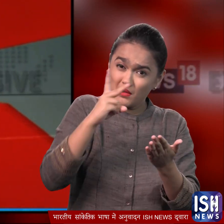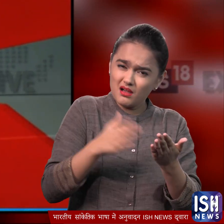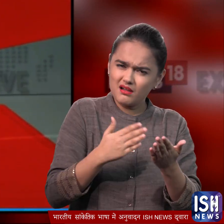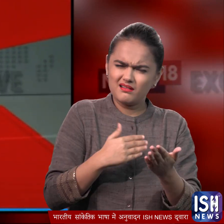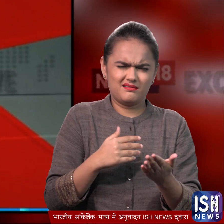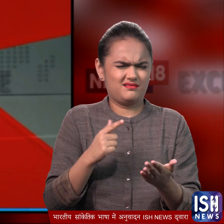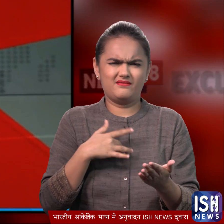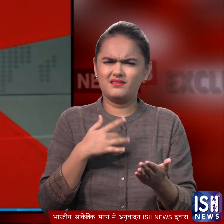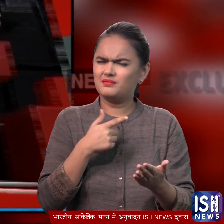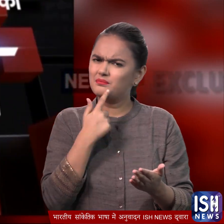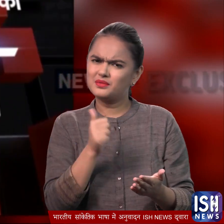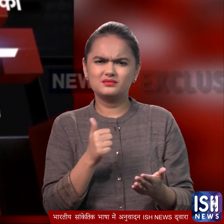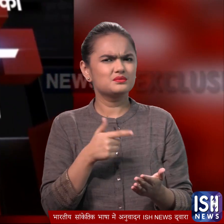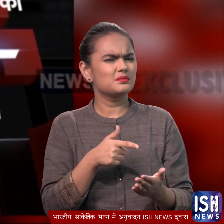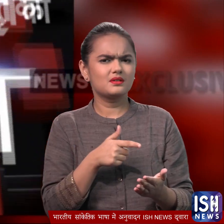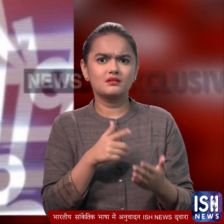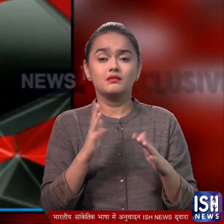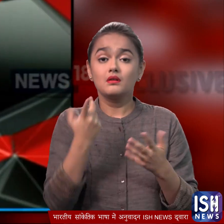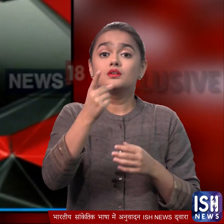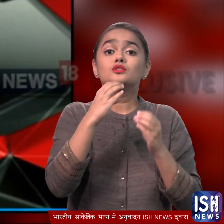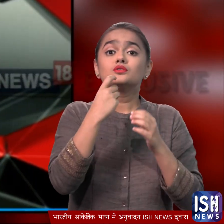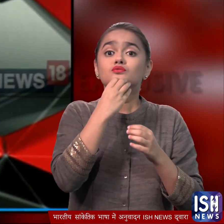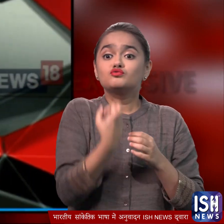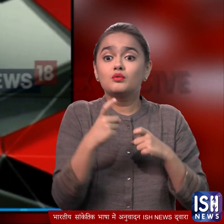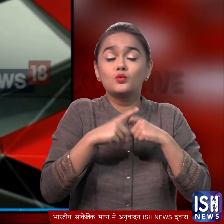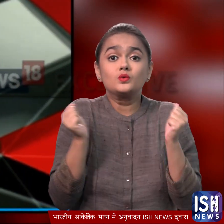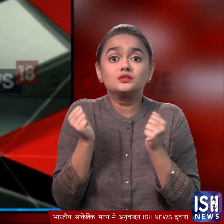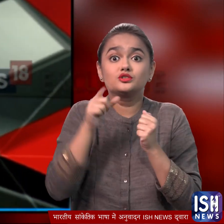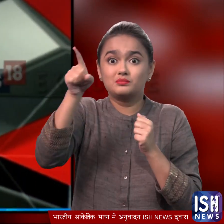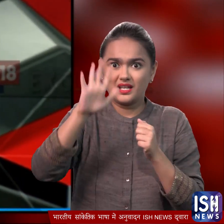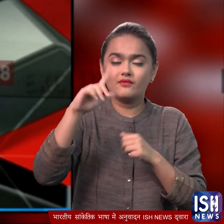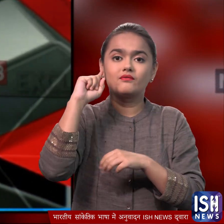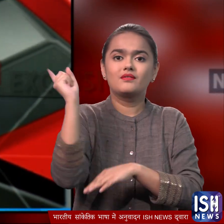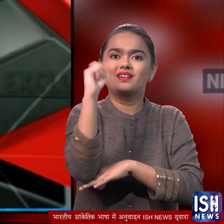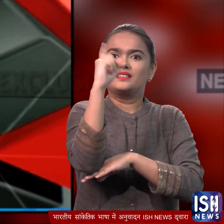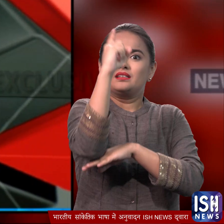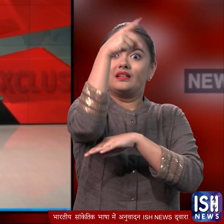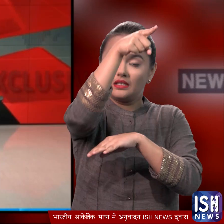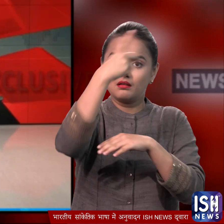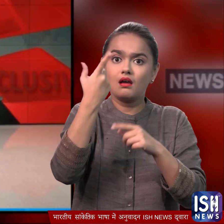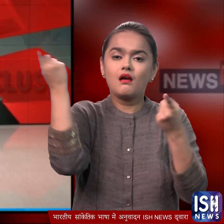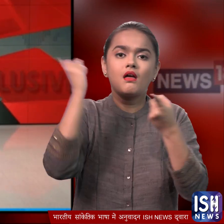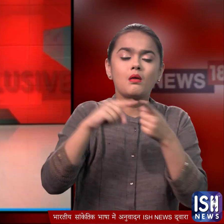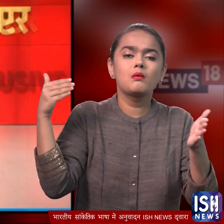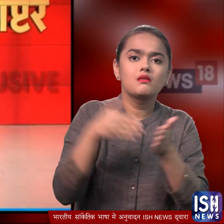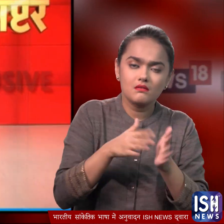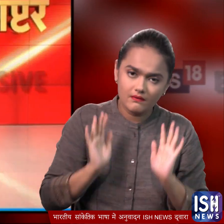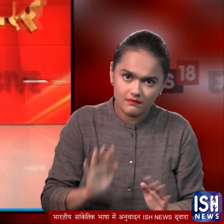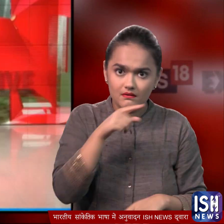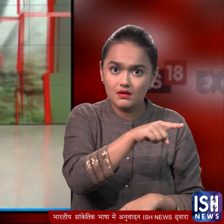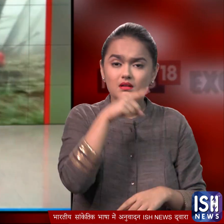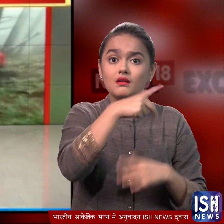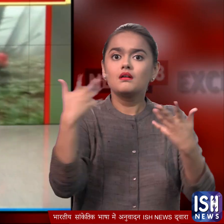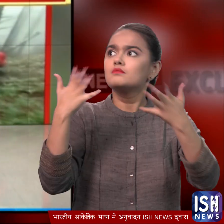सुसाइड नोट लिखने की बात उनके गले नहीं उतर। जम्मू कश्मीर के उधमपुर में सेना का एक चीता हेलीकॉप्टर हादसे का शिकार हो गया। आशंका जताई जा रही है